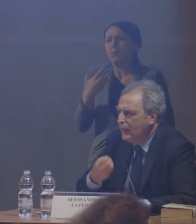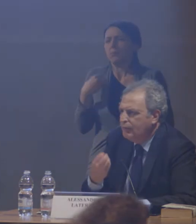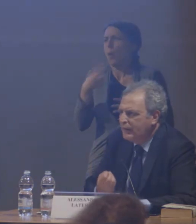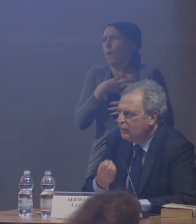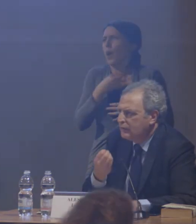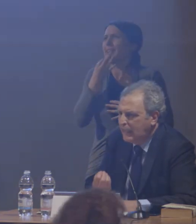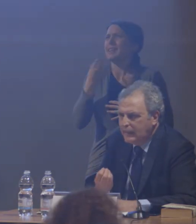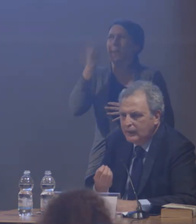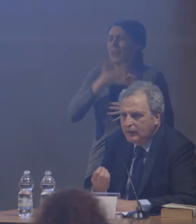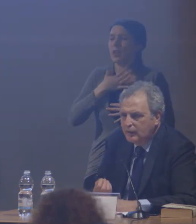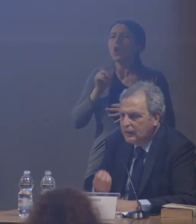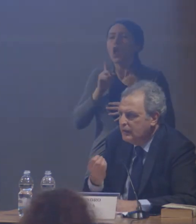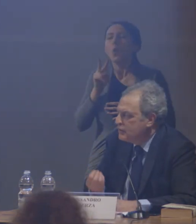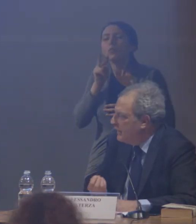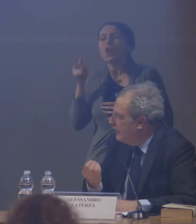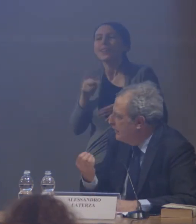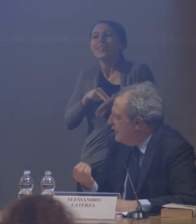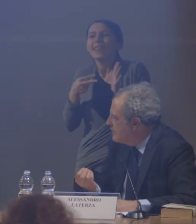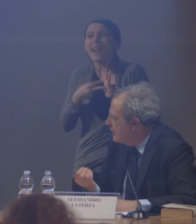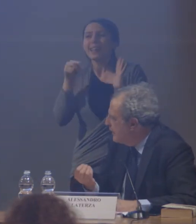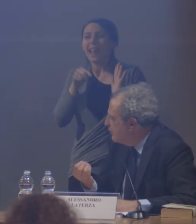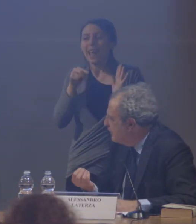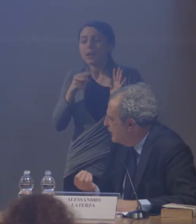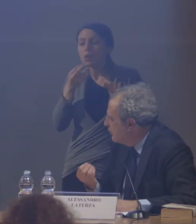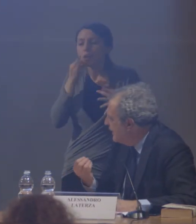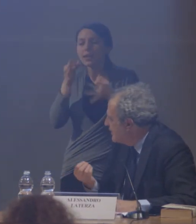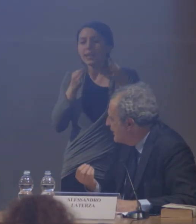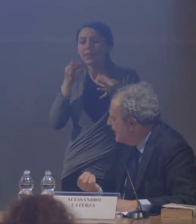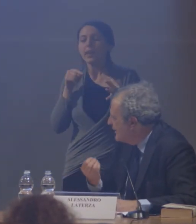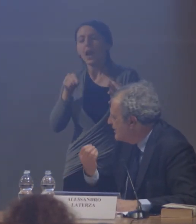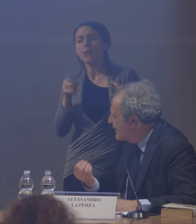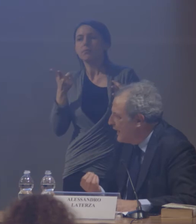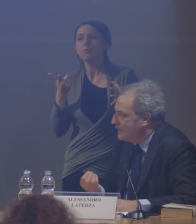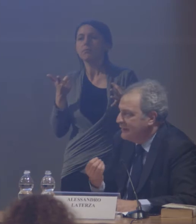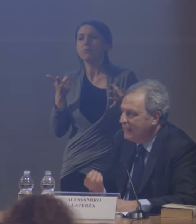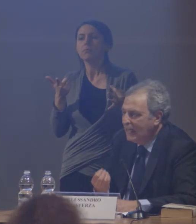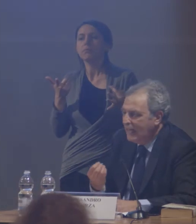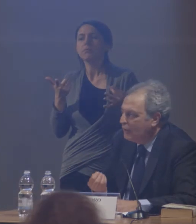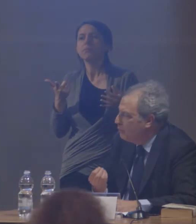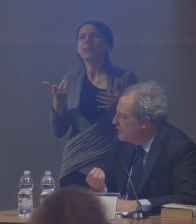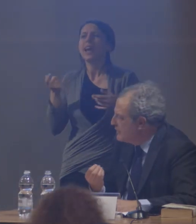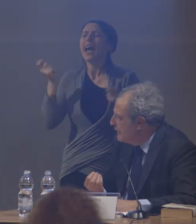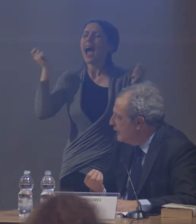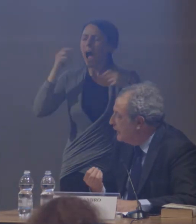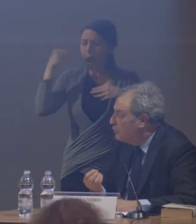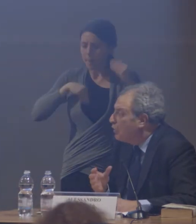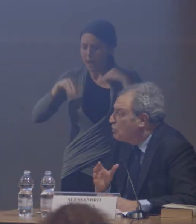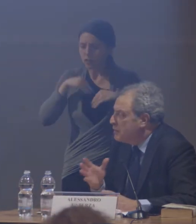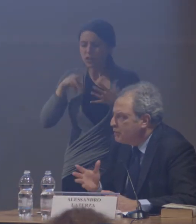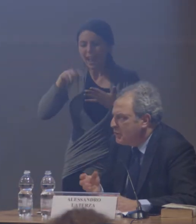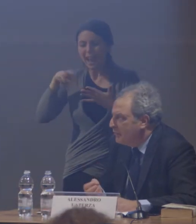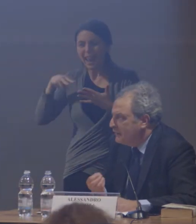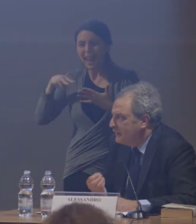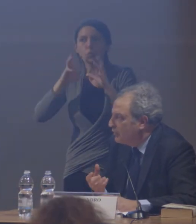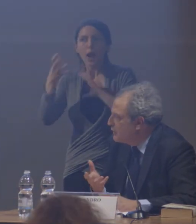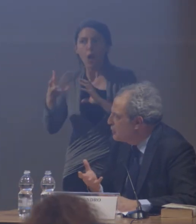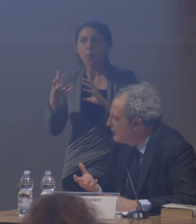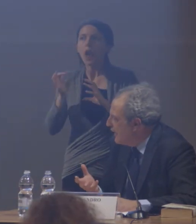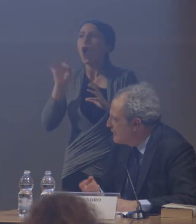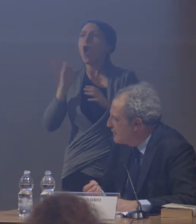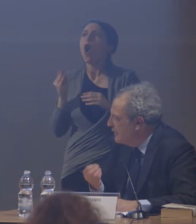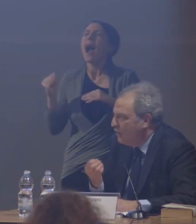personale, è un fatto tecnico. Cioè essere, come dire, non essere addestrati alla complessità della lettura o semplicemente